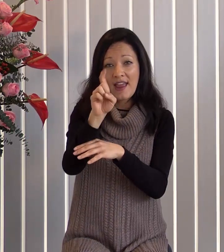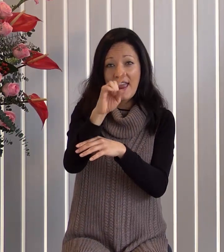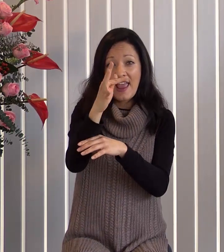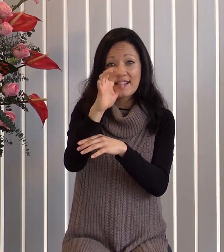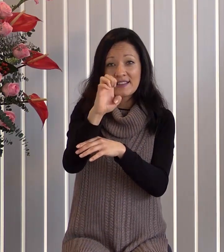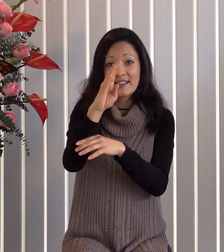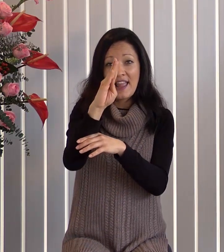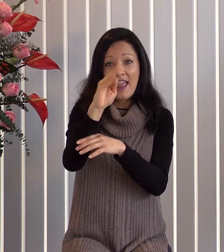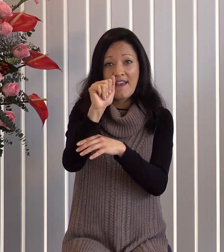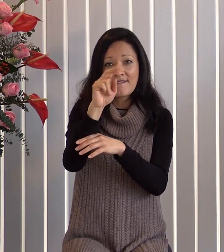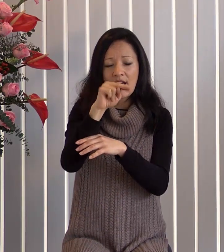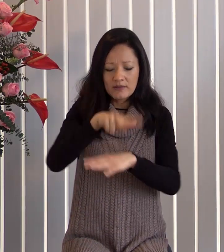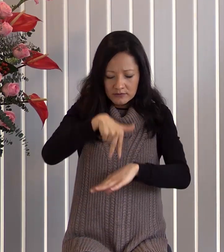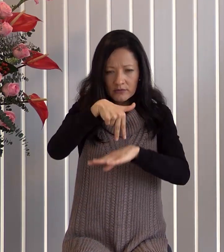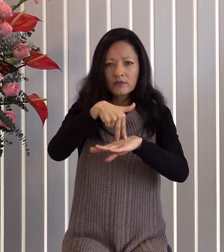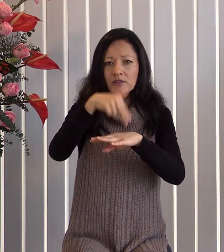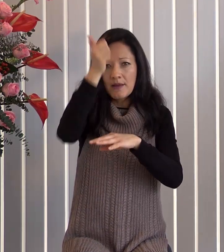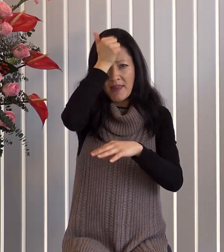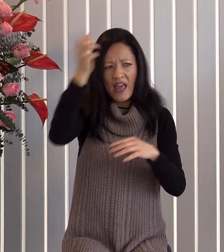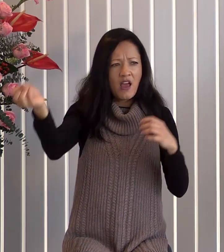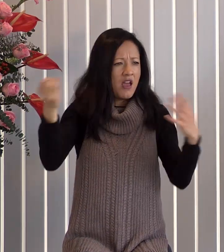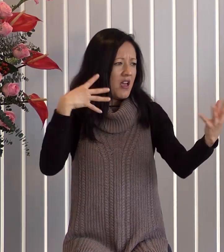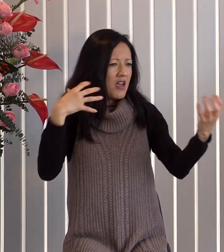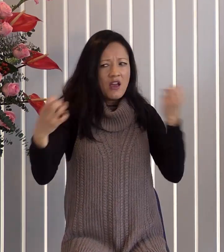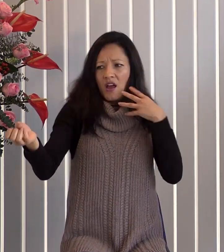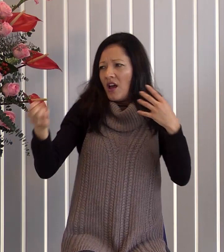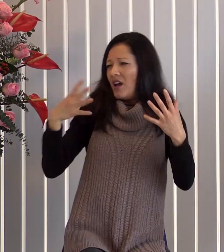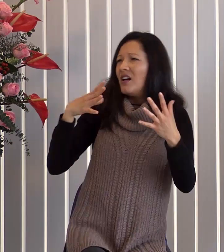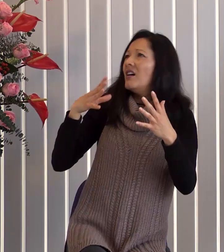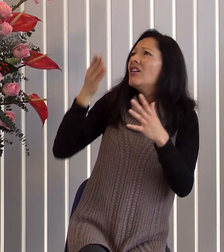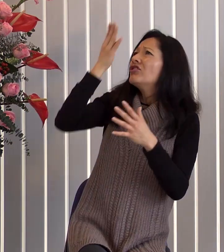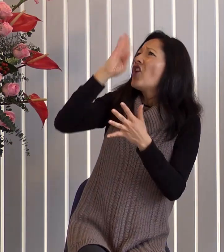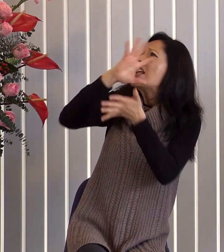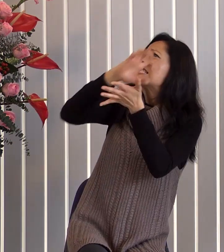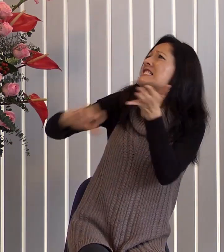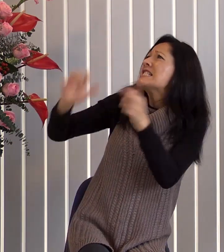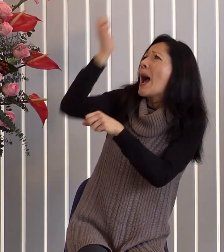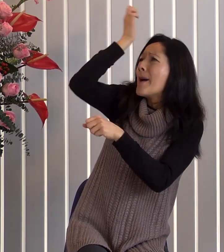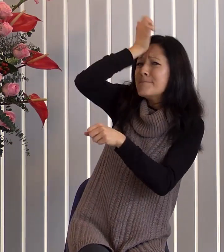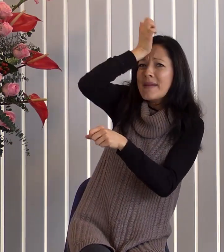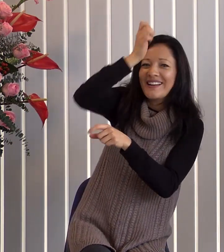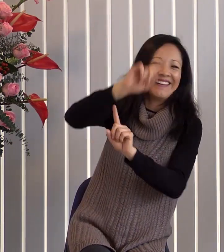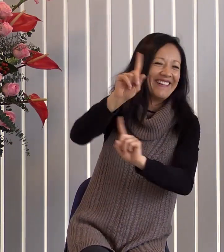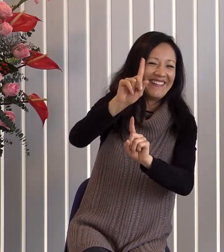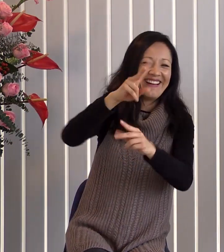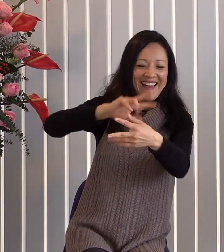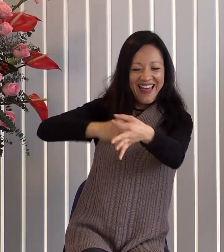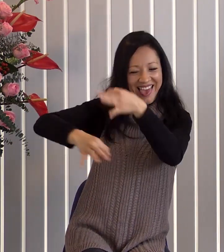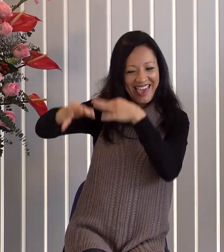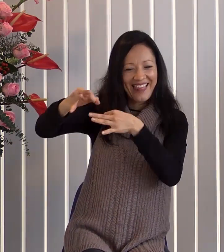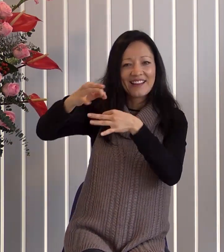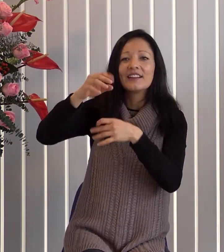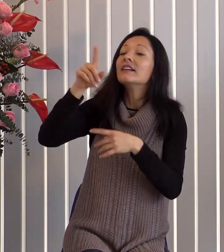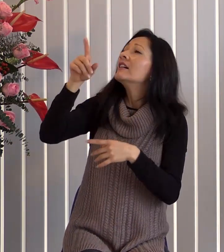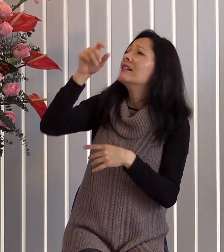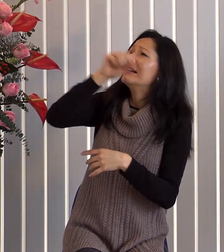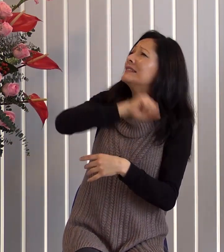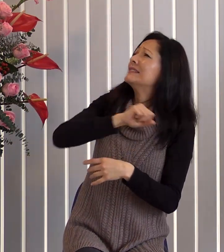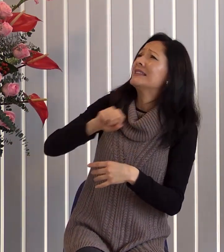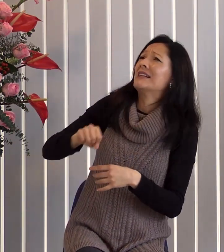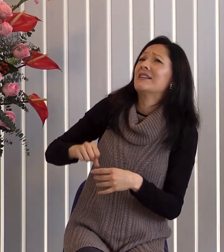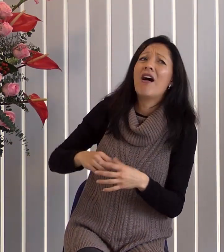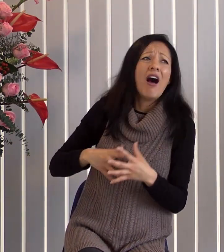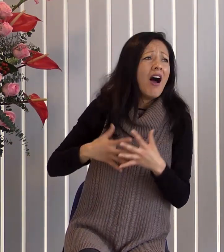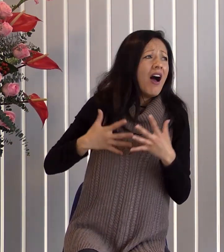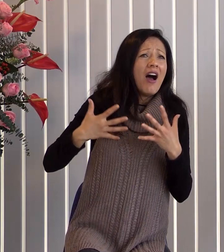¡ay Señor, quítales las piedras de las manos! Sino que Esteban dijo, Señor, ¿por qué permitiste